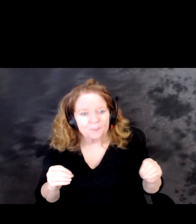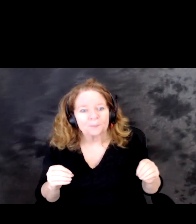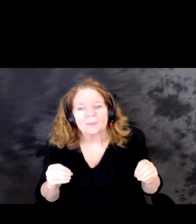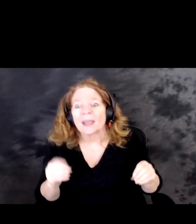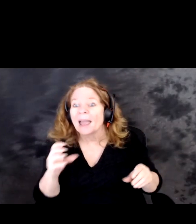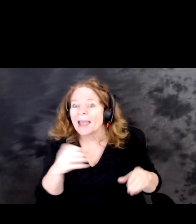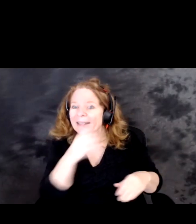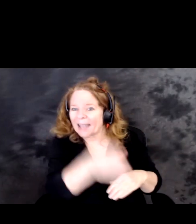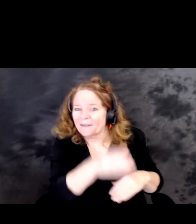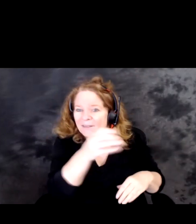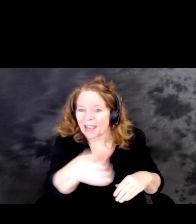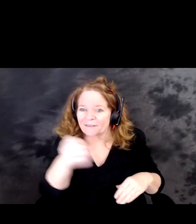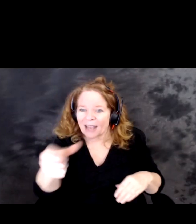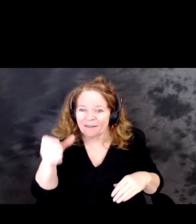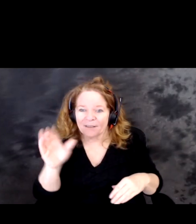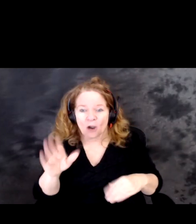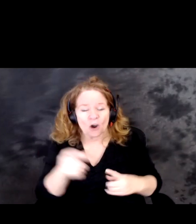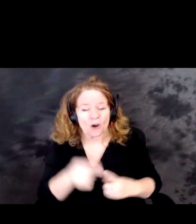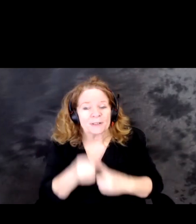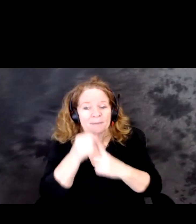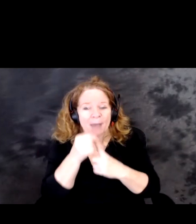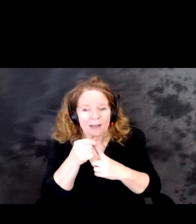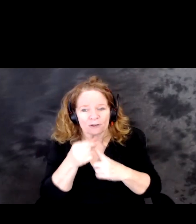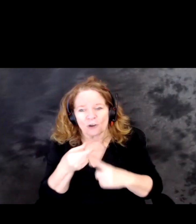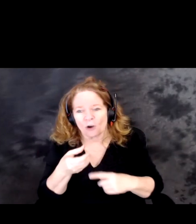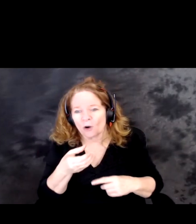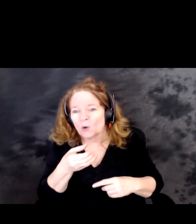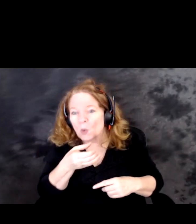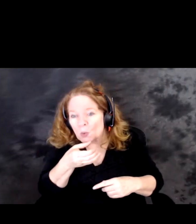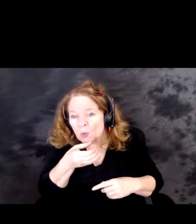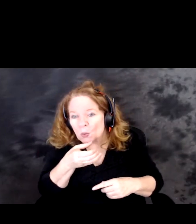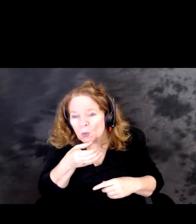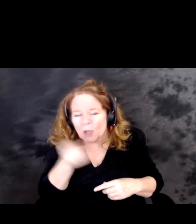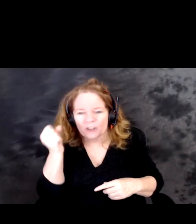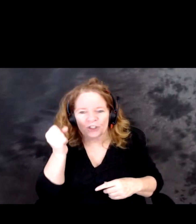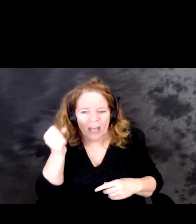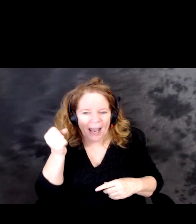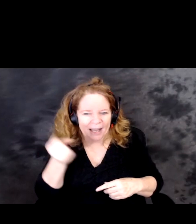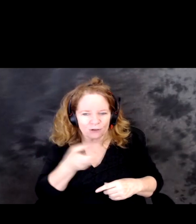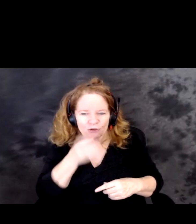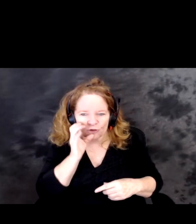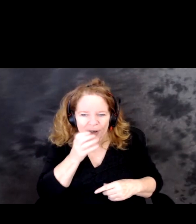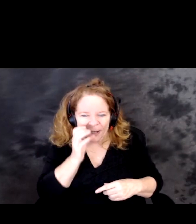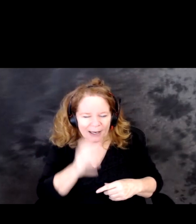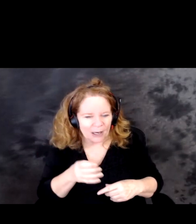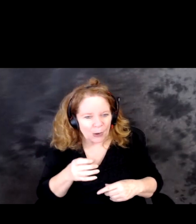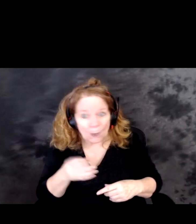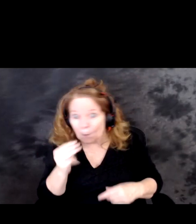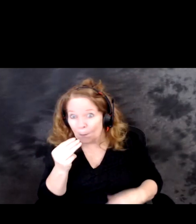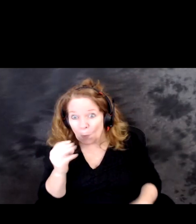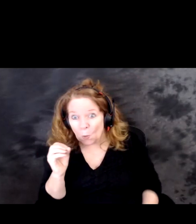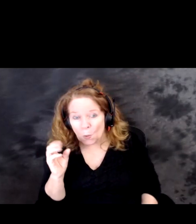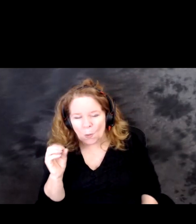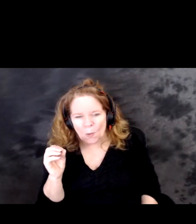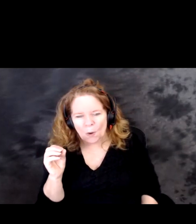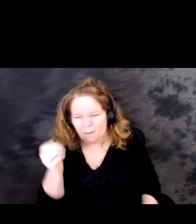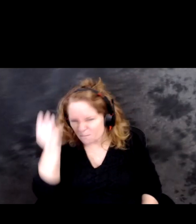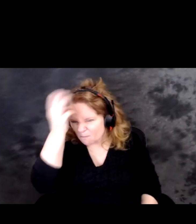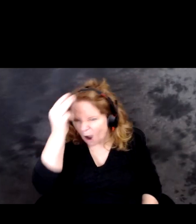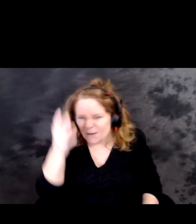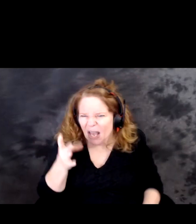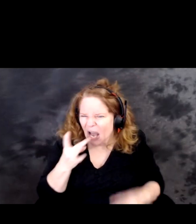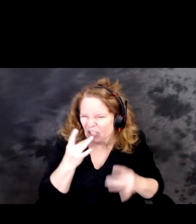Y la vaca le dio a todos un poco de esa malteada de